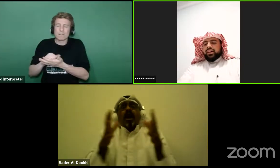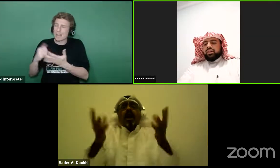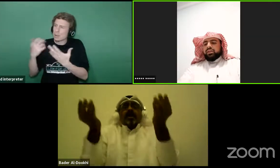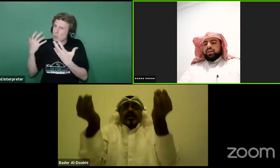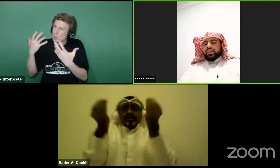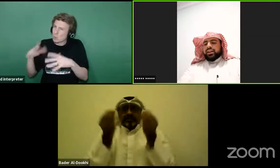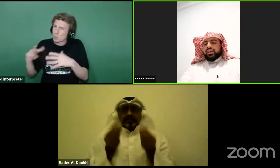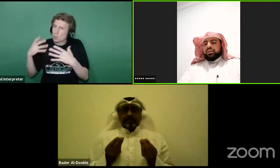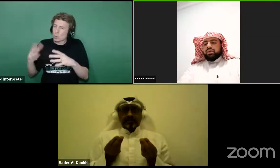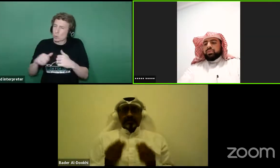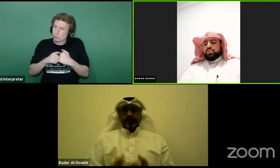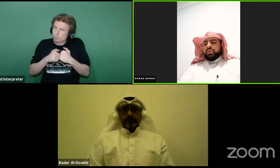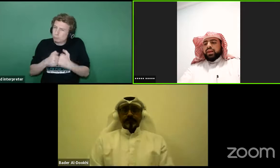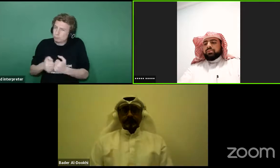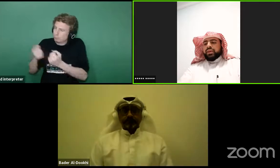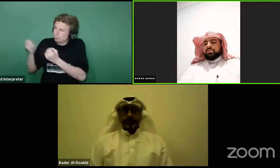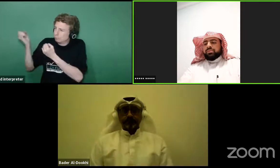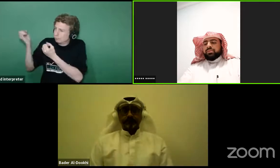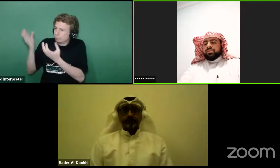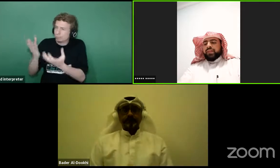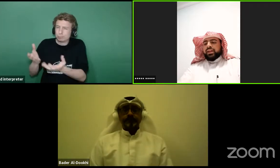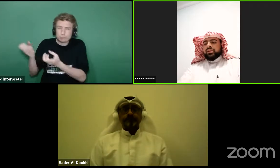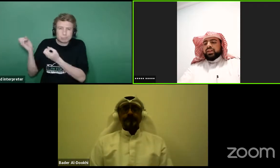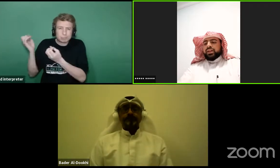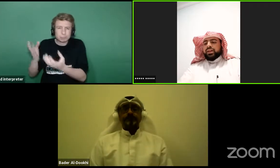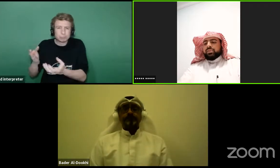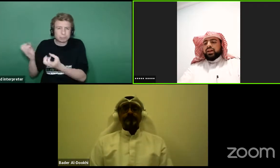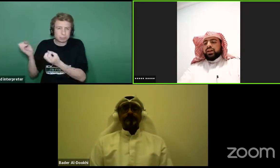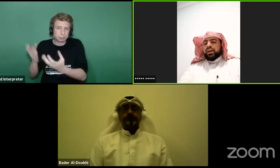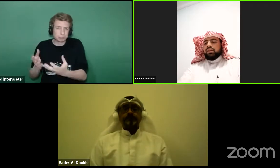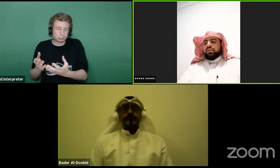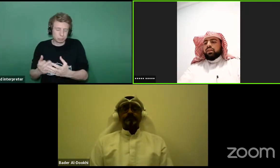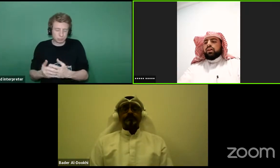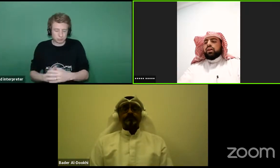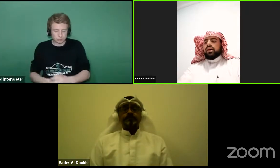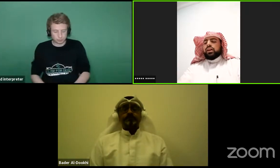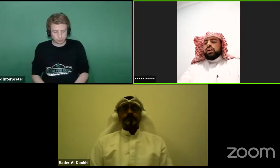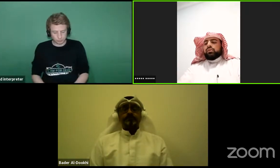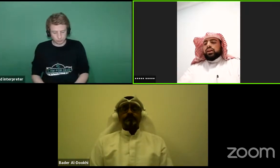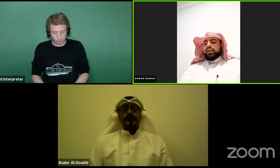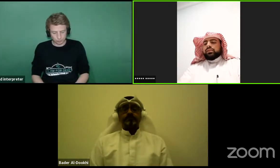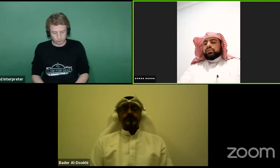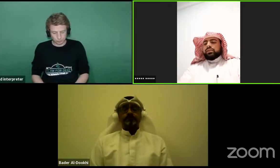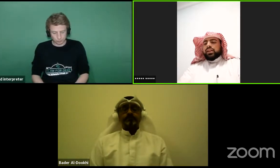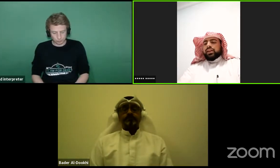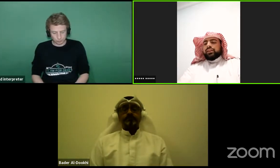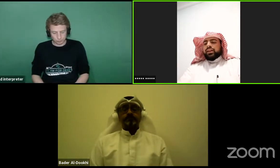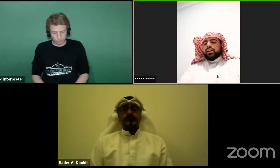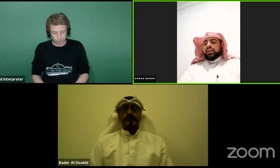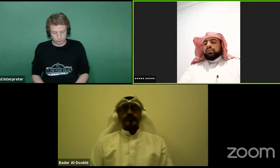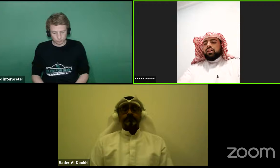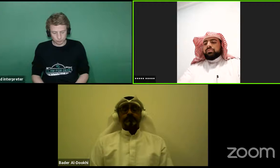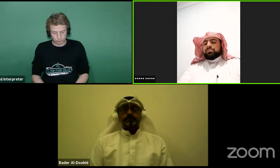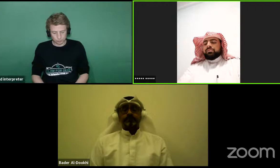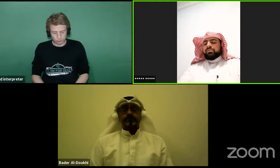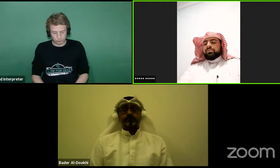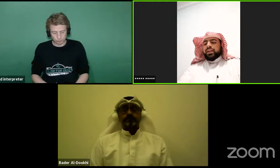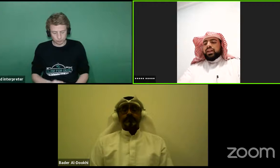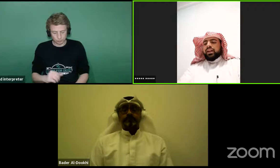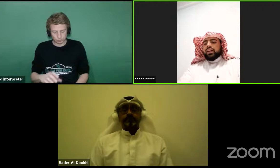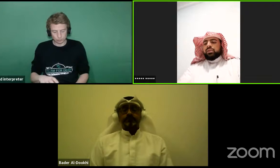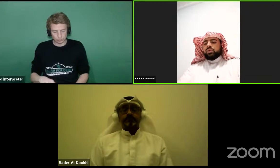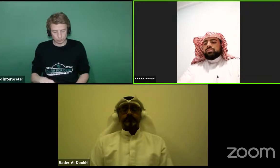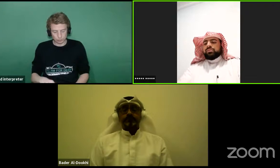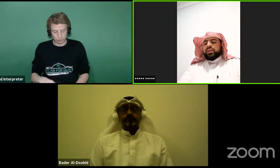كما أخرجك ربك من بيتك بالحق وإن فريقا